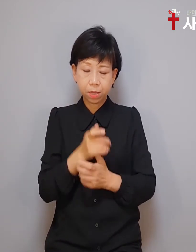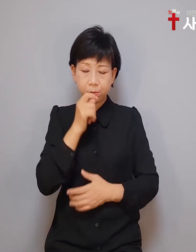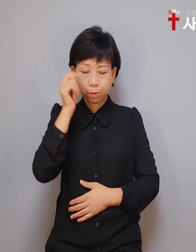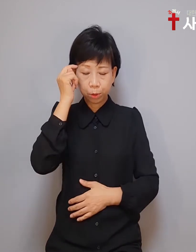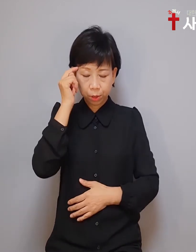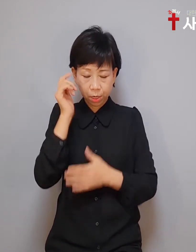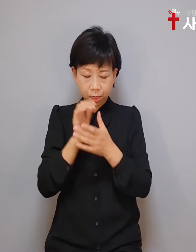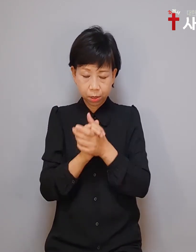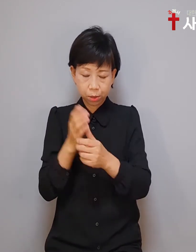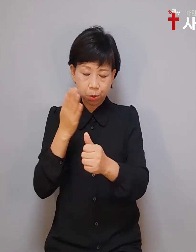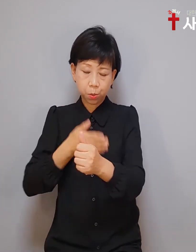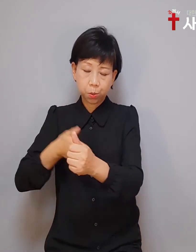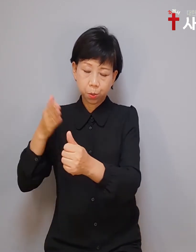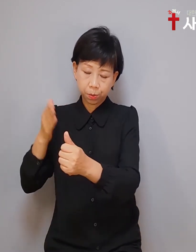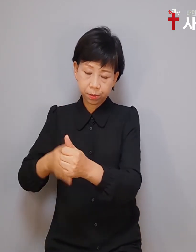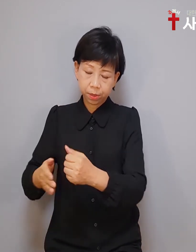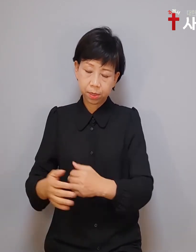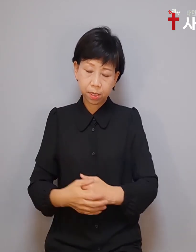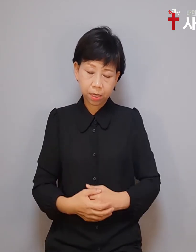드립니다.